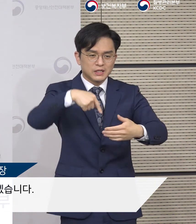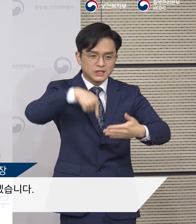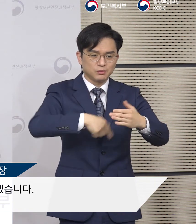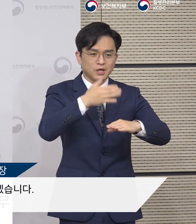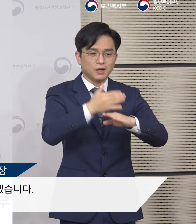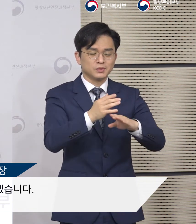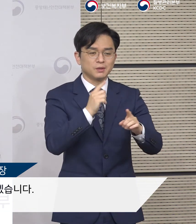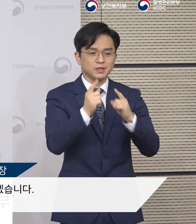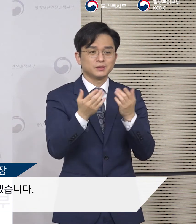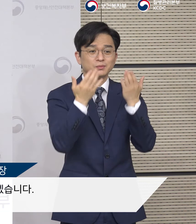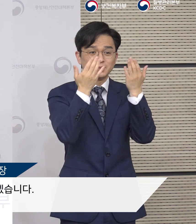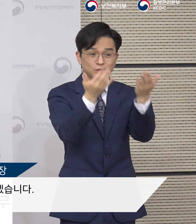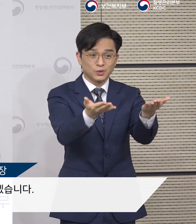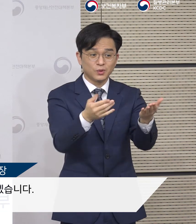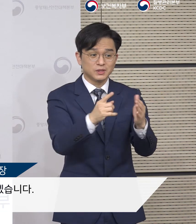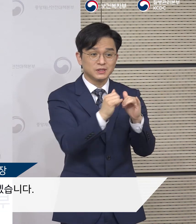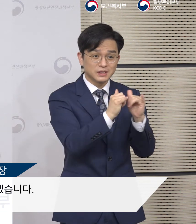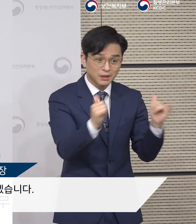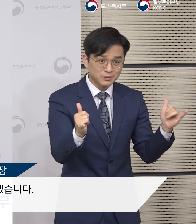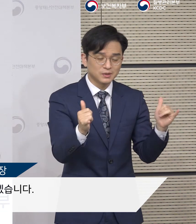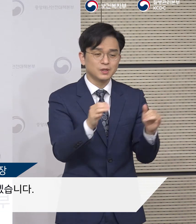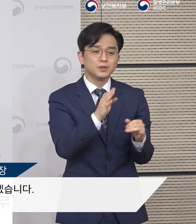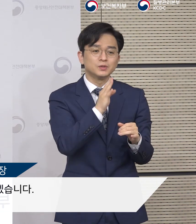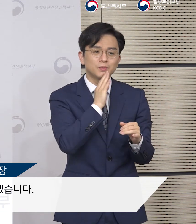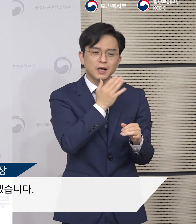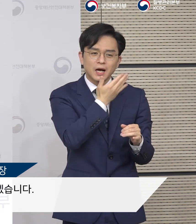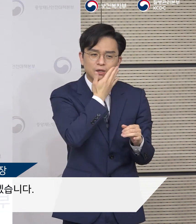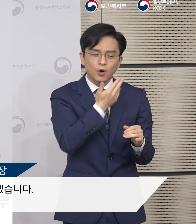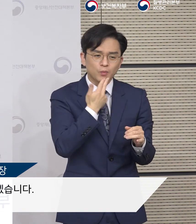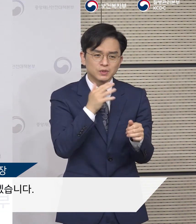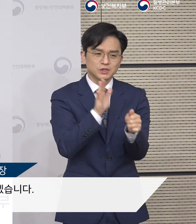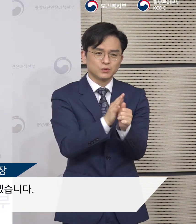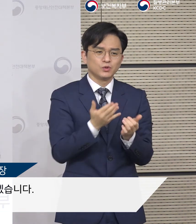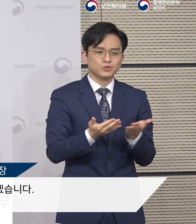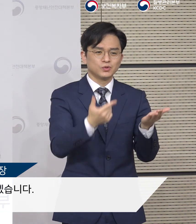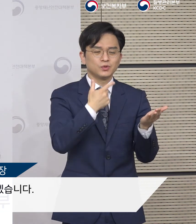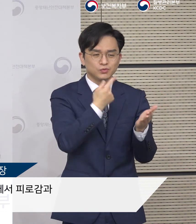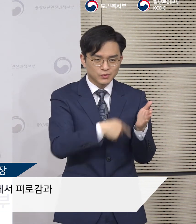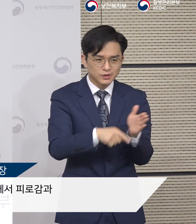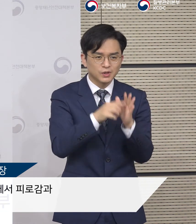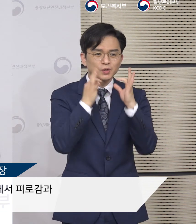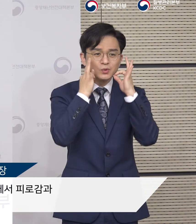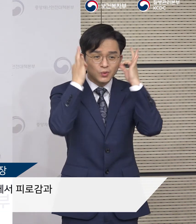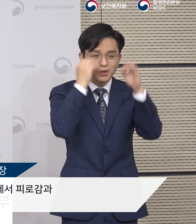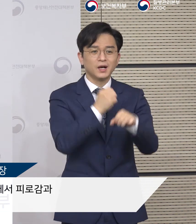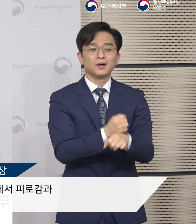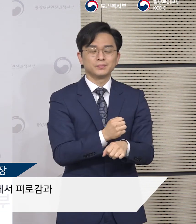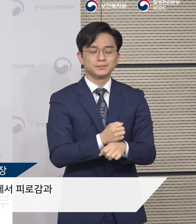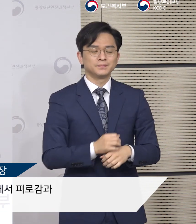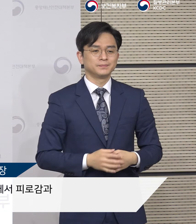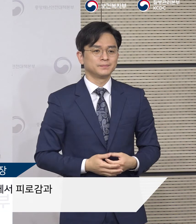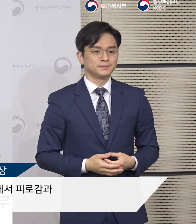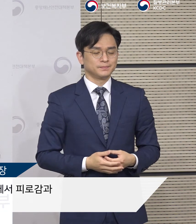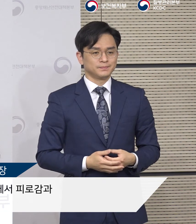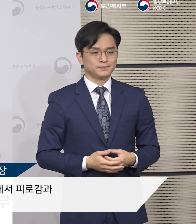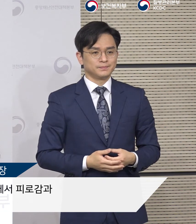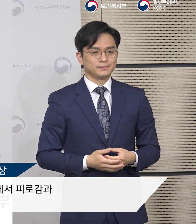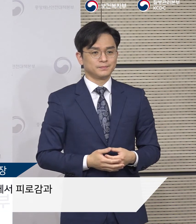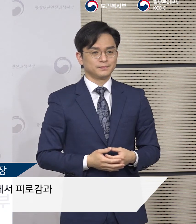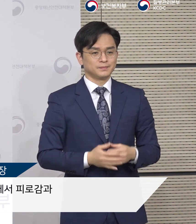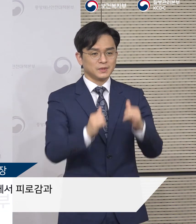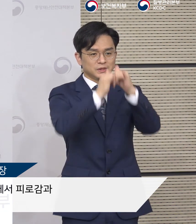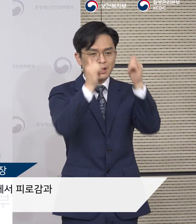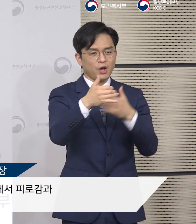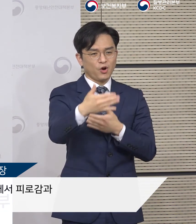이분들의 예우와 처우에 부족함이 없도록 하겠습니다. 계속되는 사회적 거리 실천에